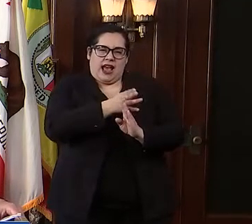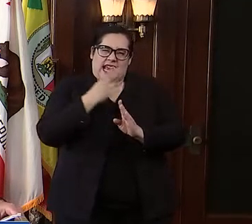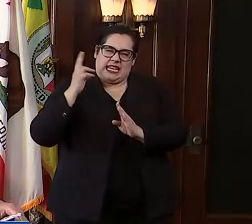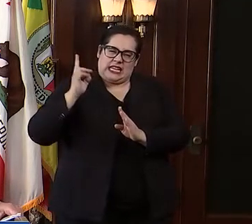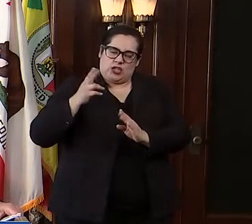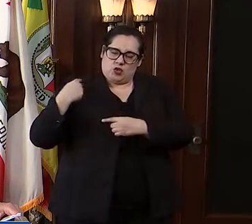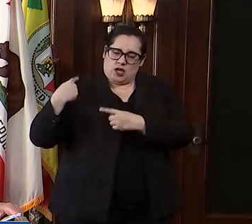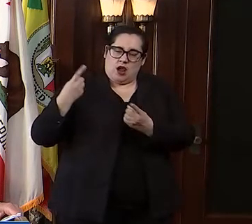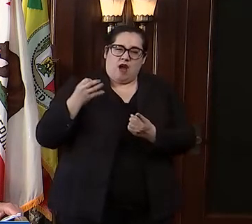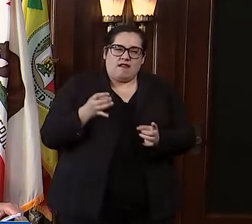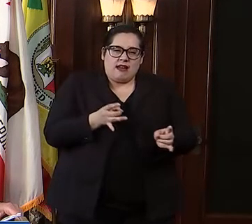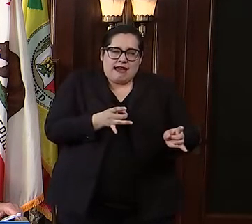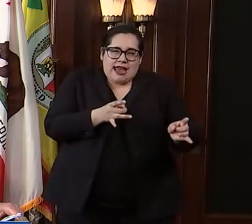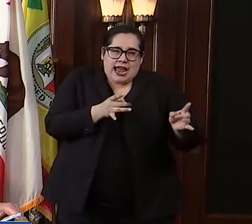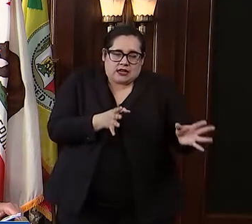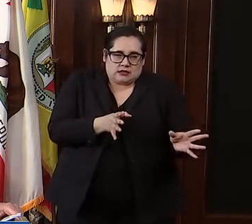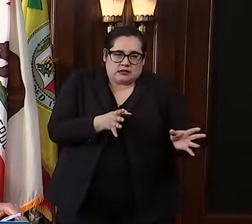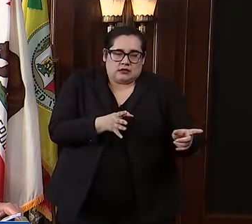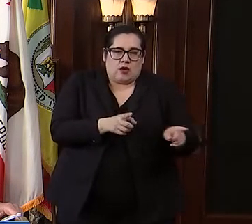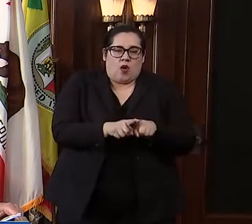e intolerancia